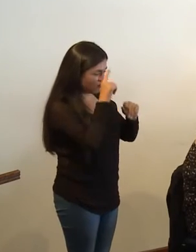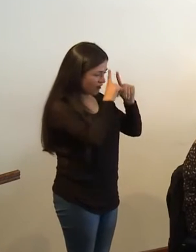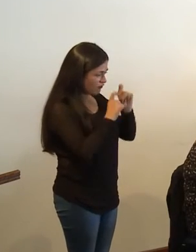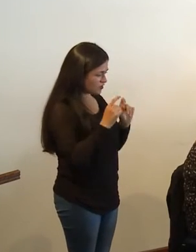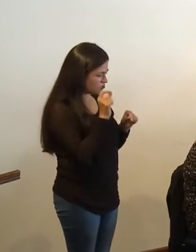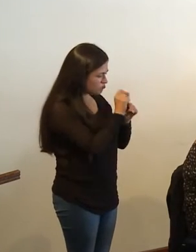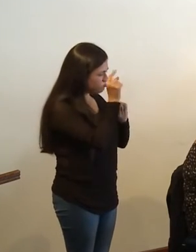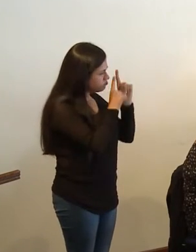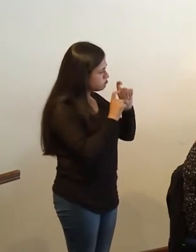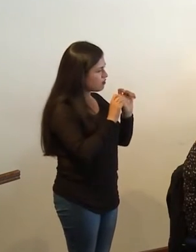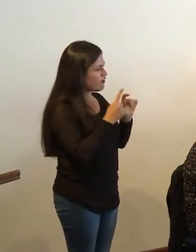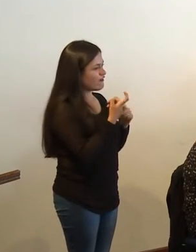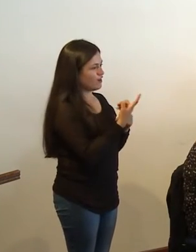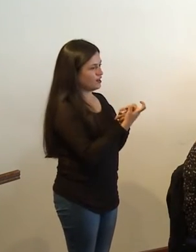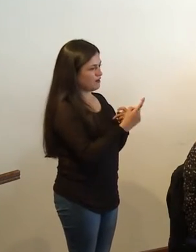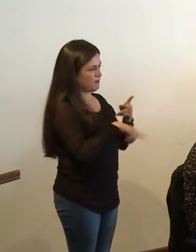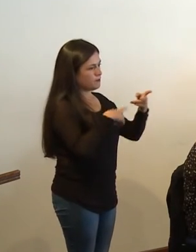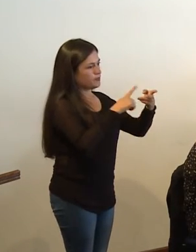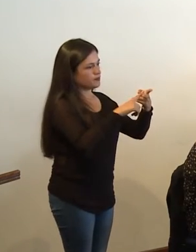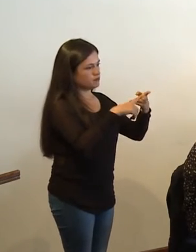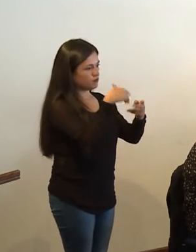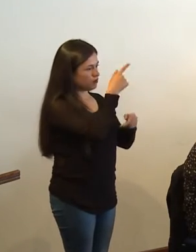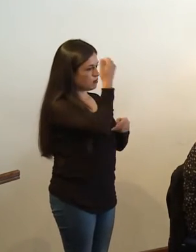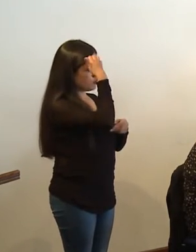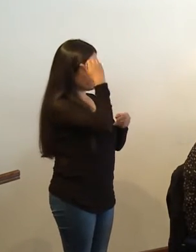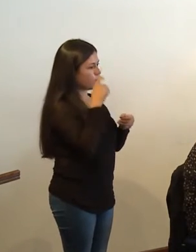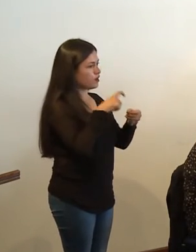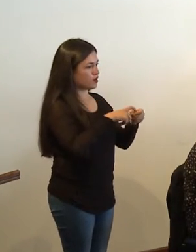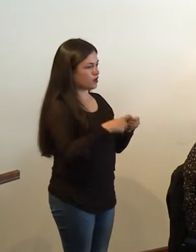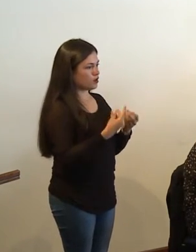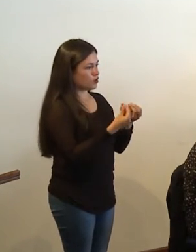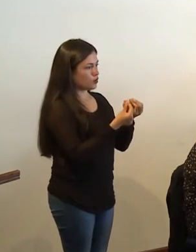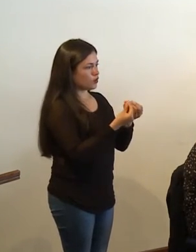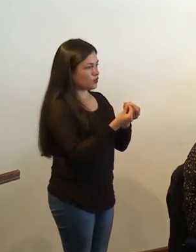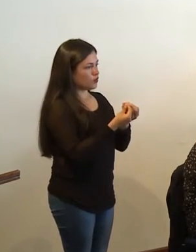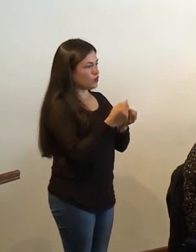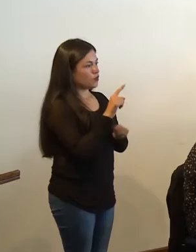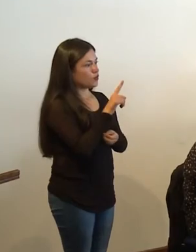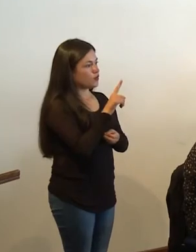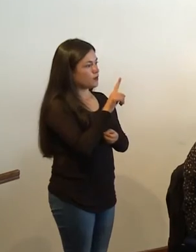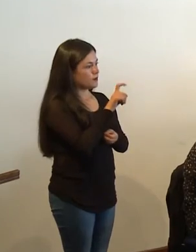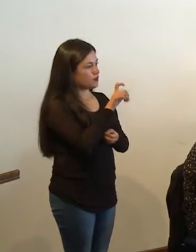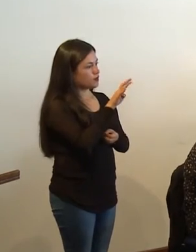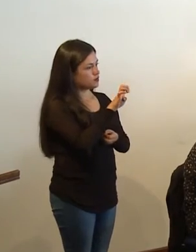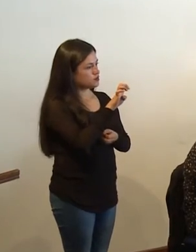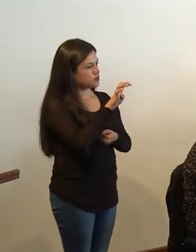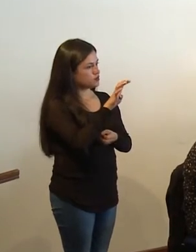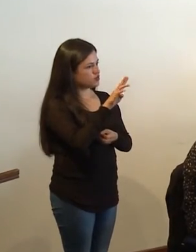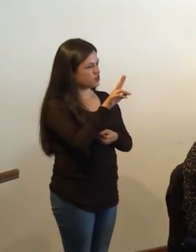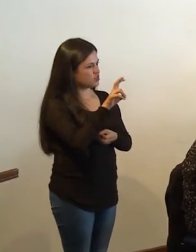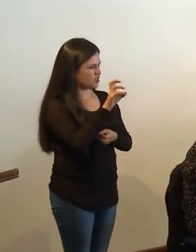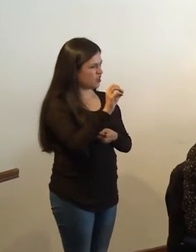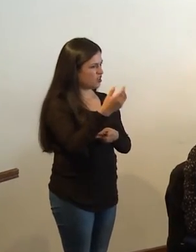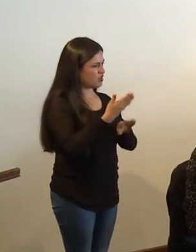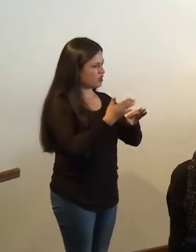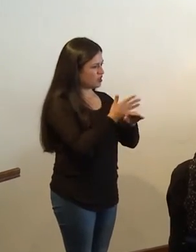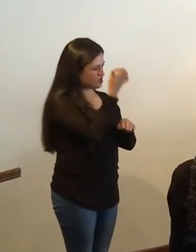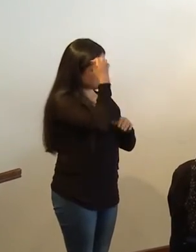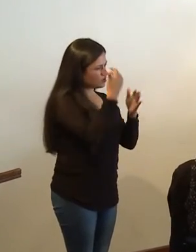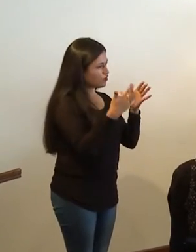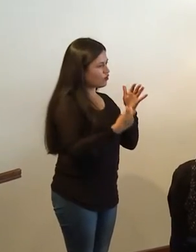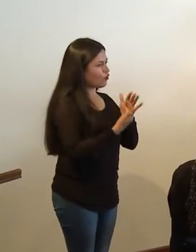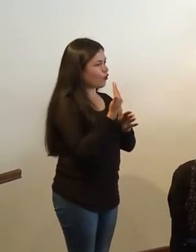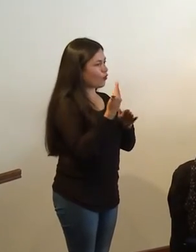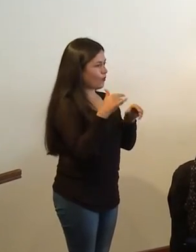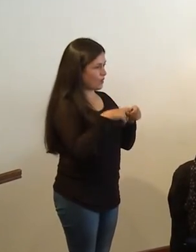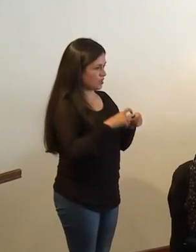de los 90, al equipo que está construyendo la maestría, ahí en Palma con la historia Lore, yo pregunto, ¿por